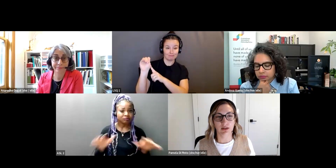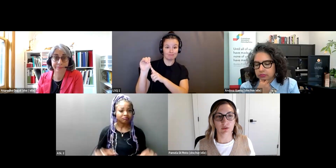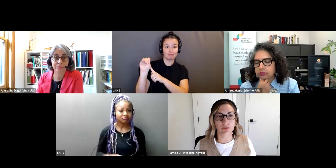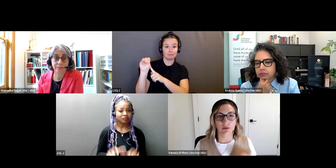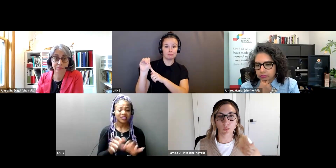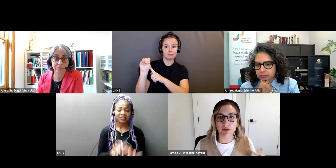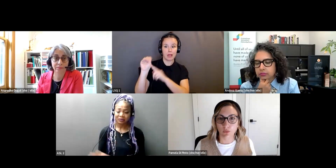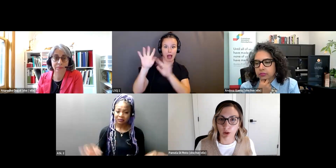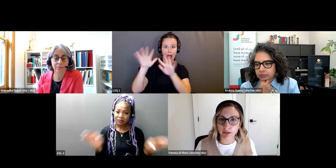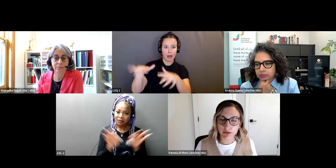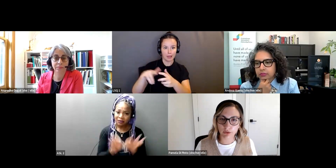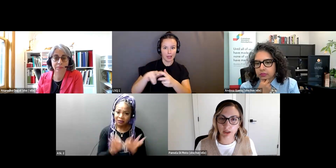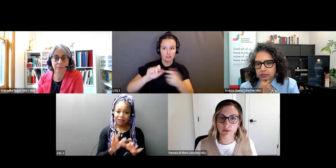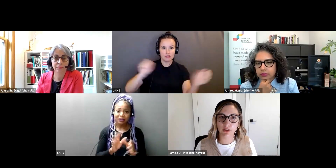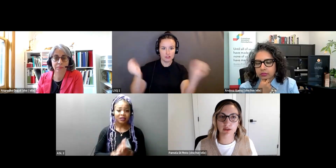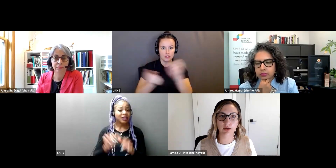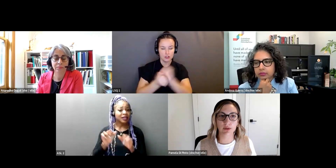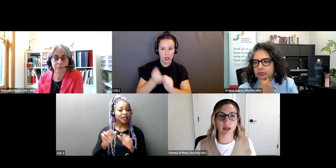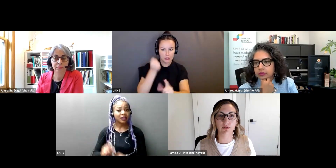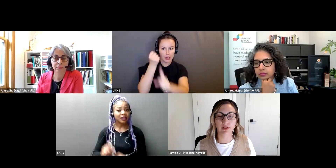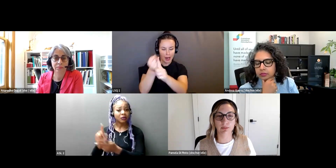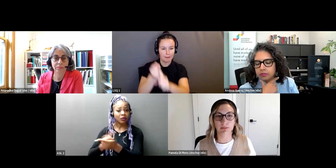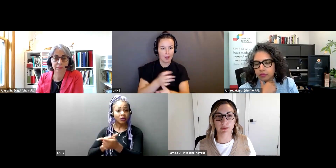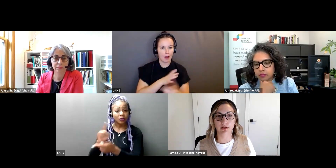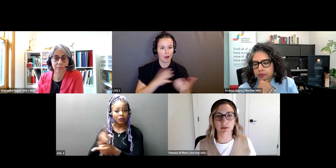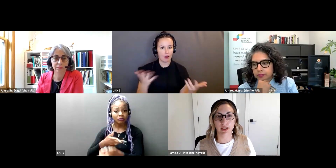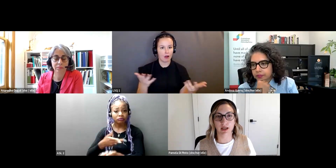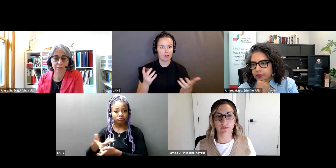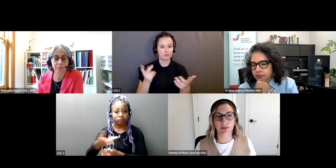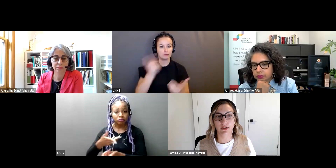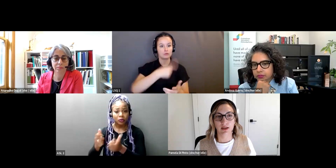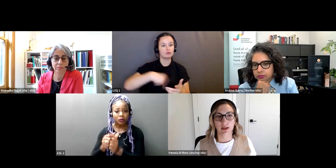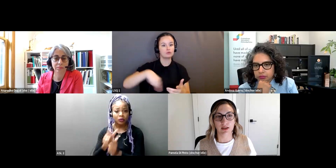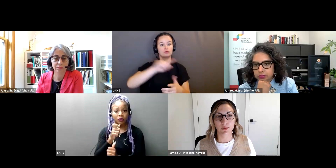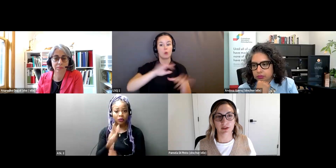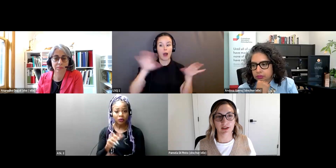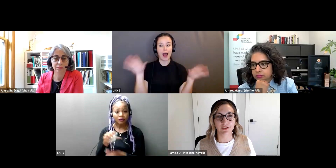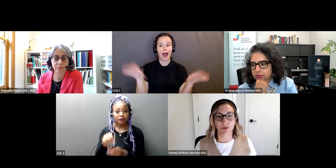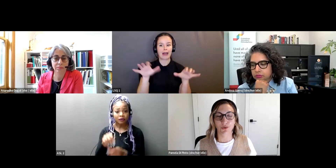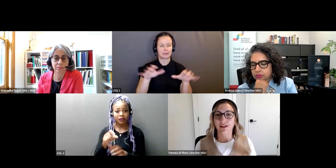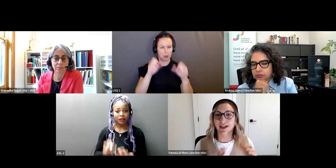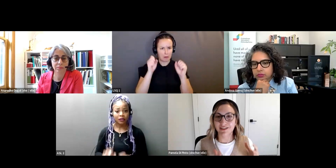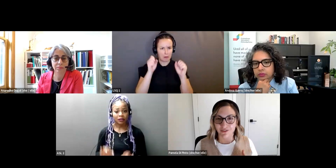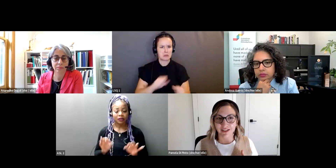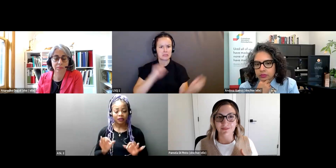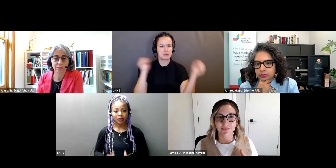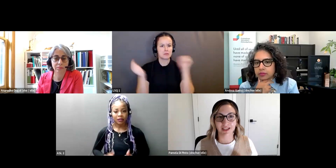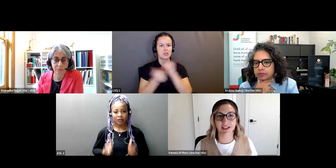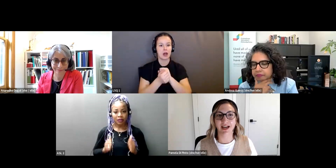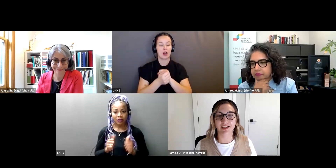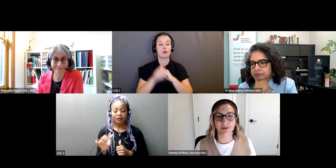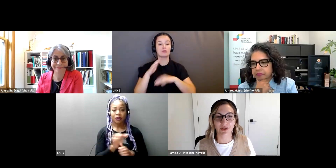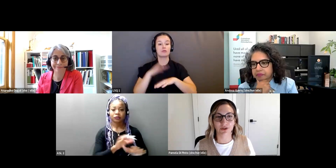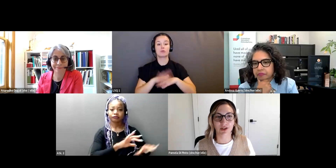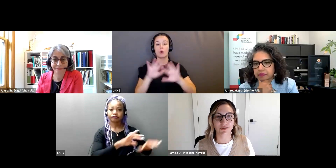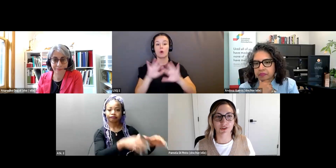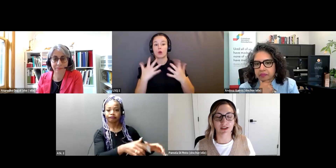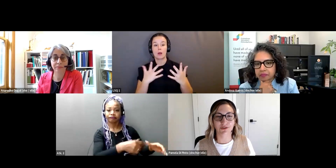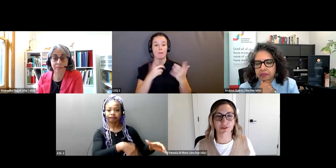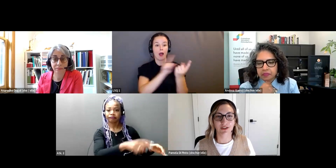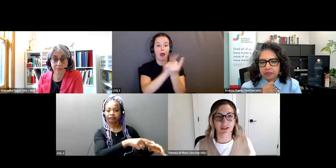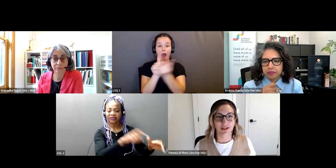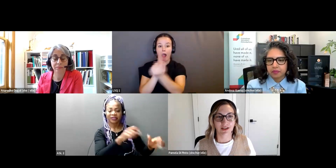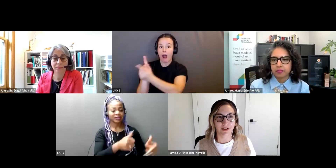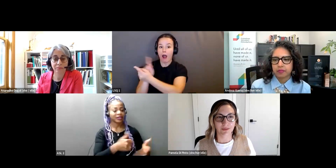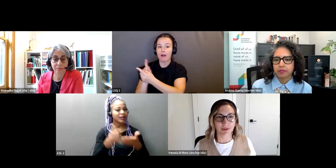permet de changer les choses et nos actions permettent de changer les choses, que ce soit dans nos interactions avec les gens,